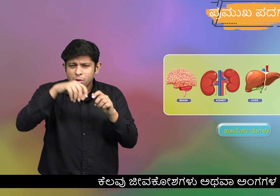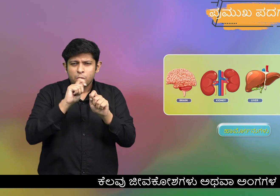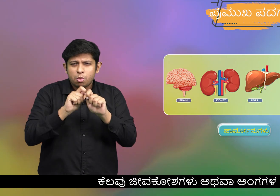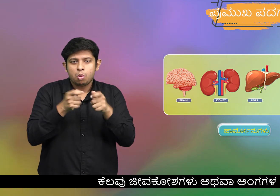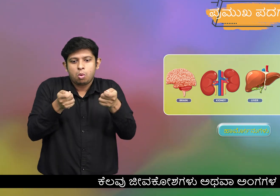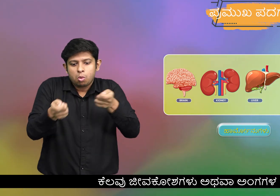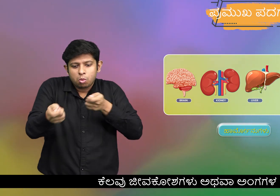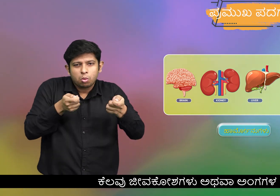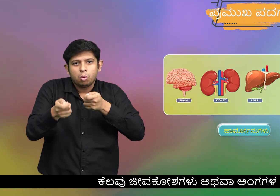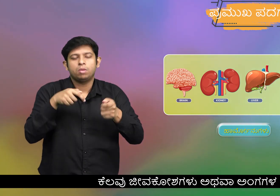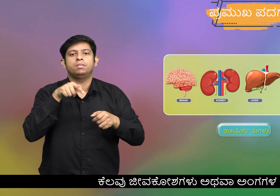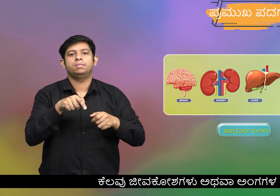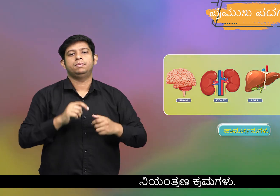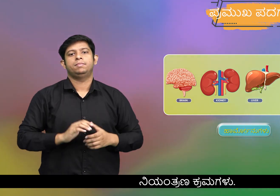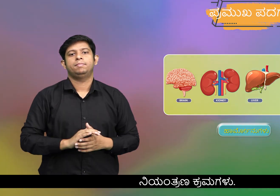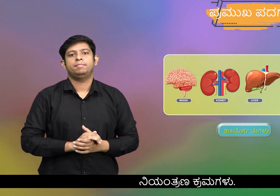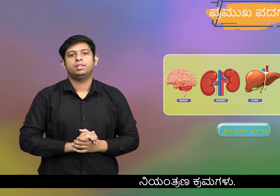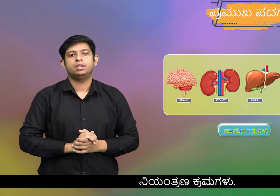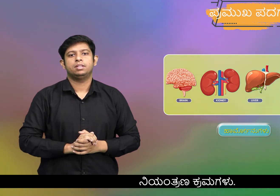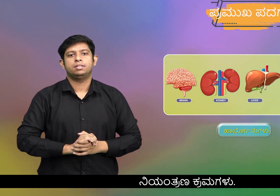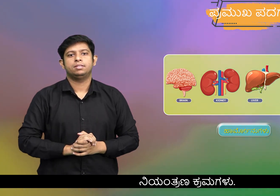ಜೀವಕೋಶಗಳು ಅಥವಾ ಅಂಗಗಳ ನಿಯಂತ್ರಣ ಕ್ರಮಗಳು.